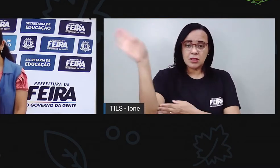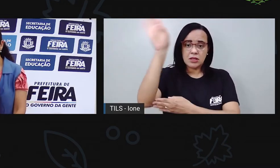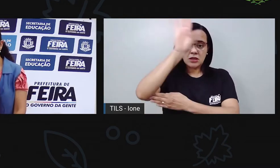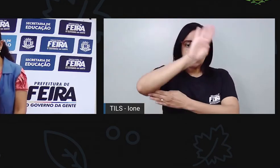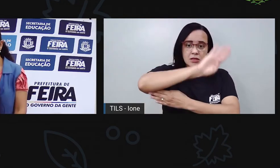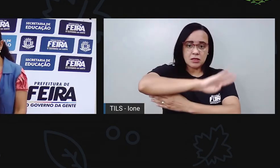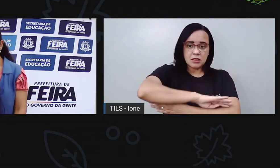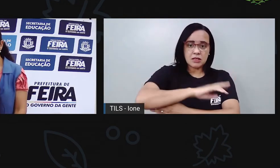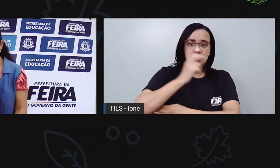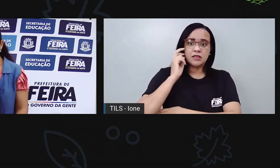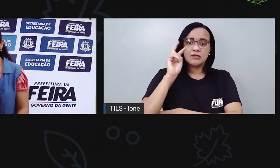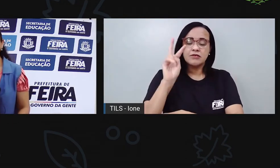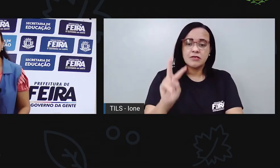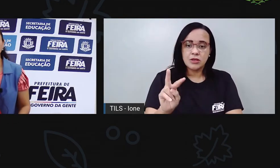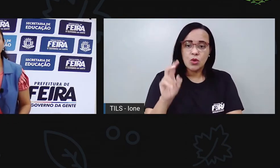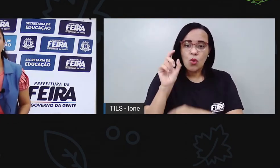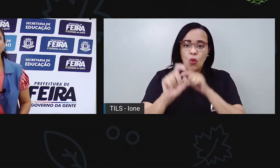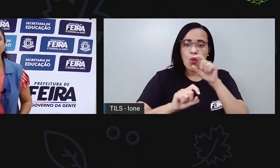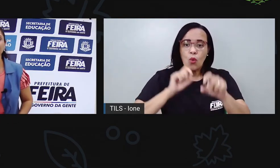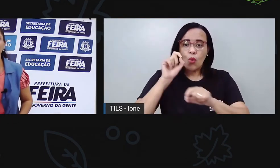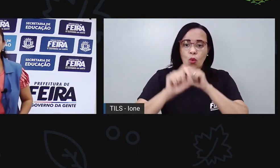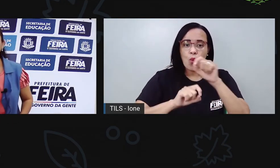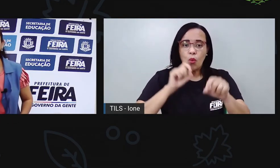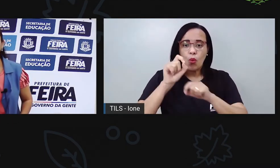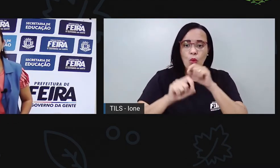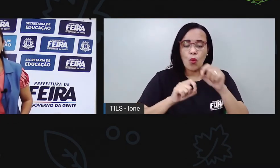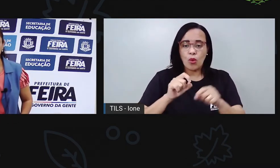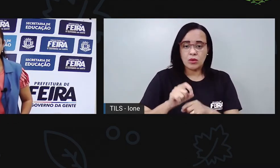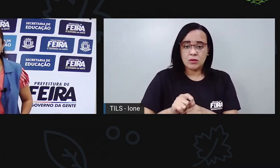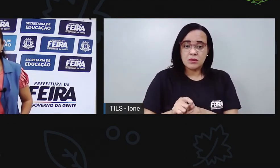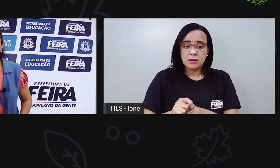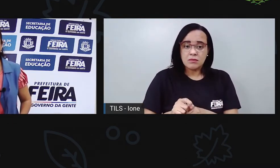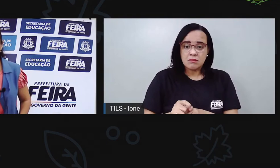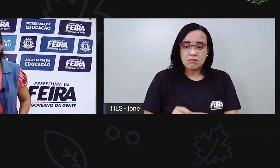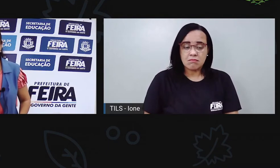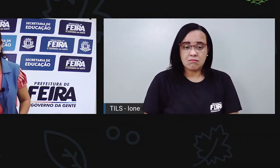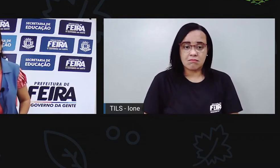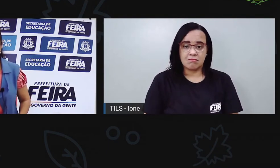e viram um sonzinho estranho.